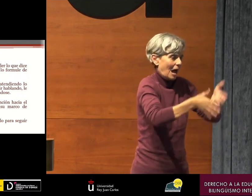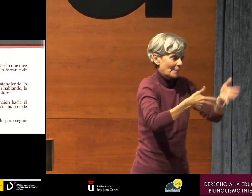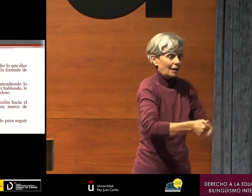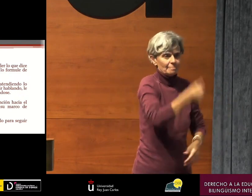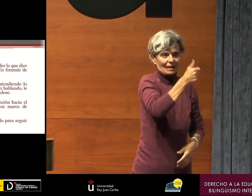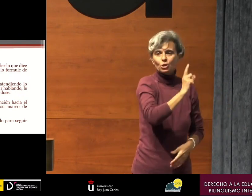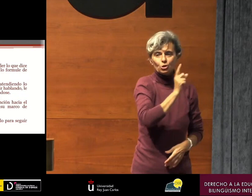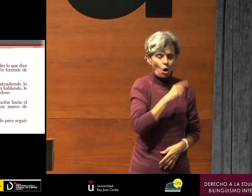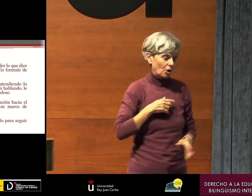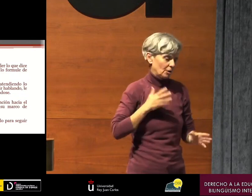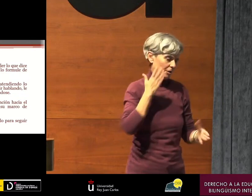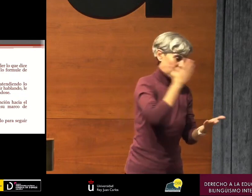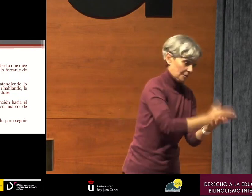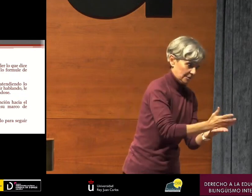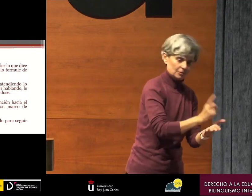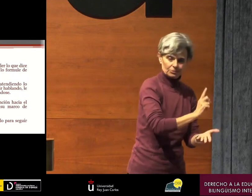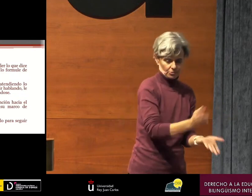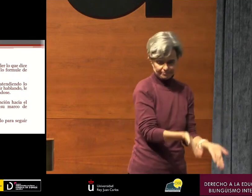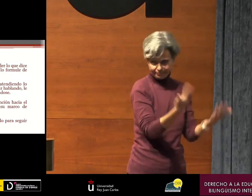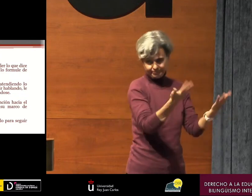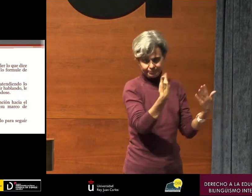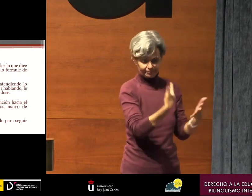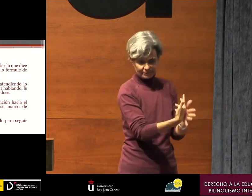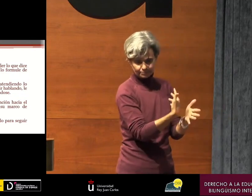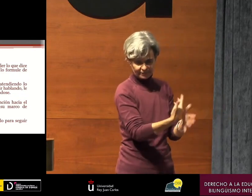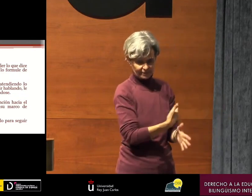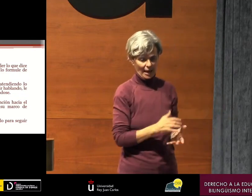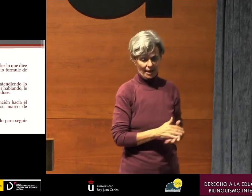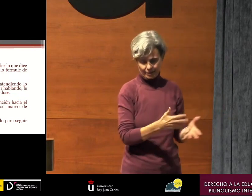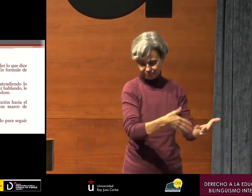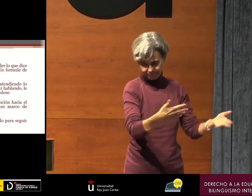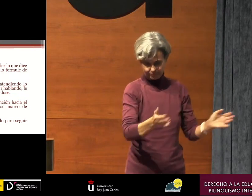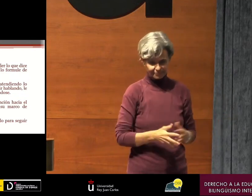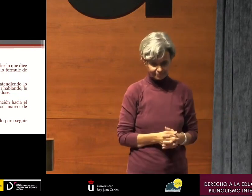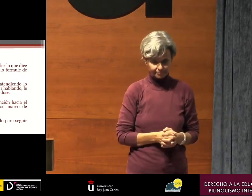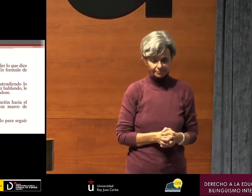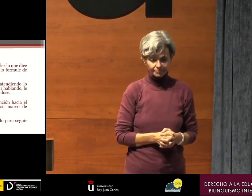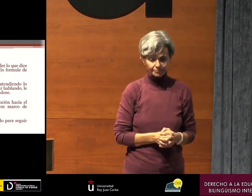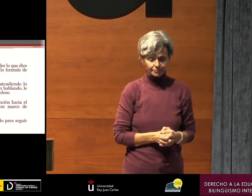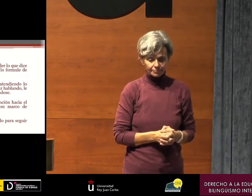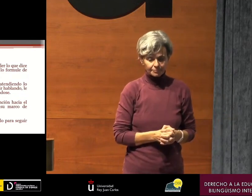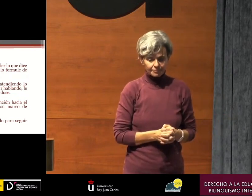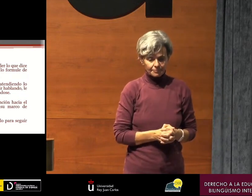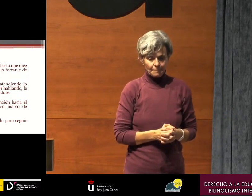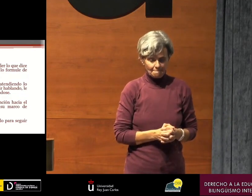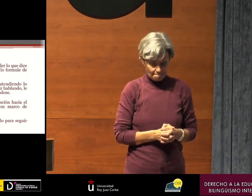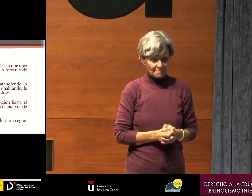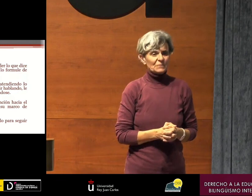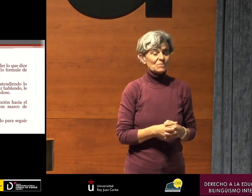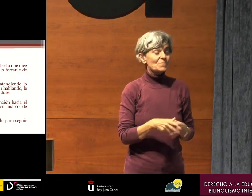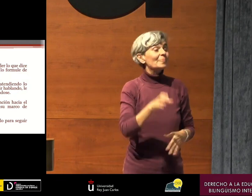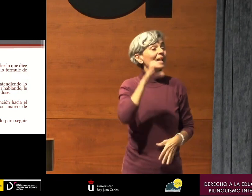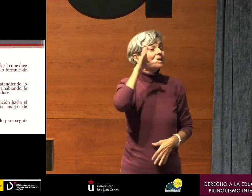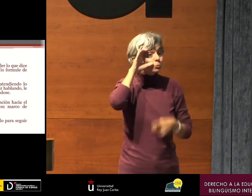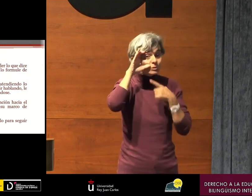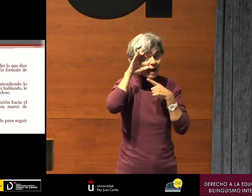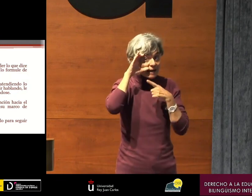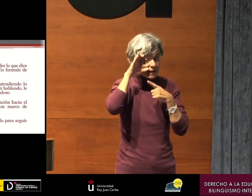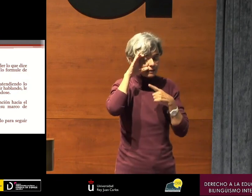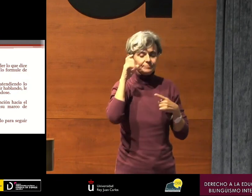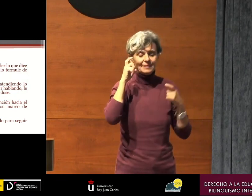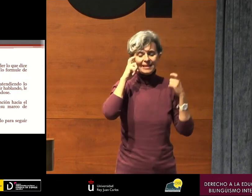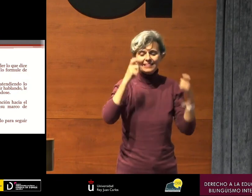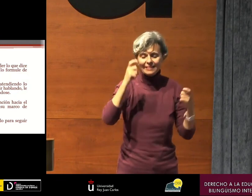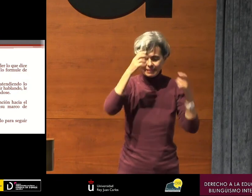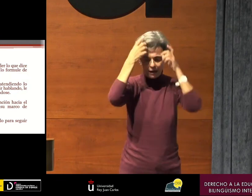lengua de signos, a que siga signando sin interrumpirle, que siga explicándonos, explayándose